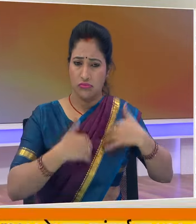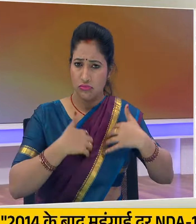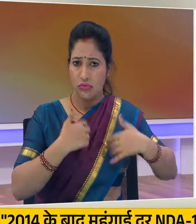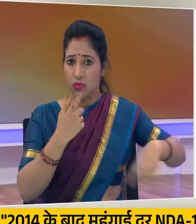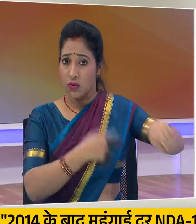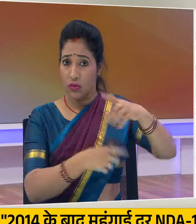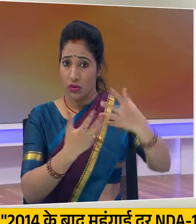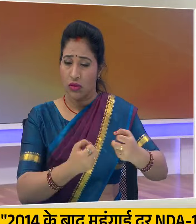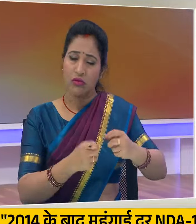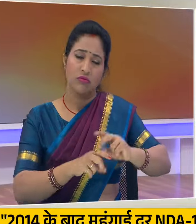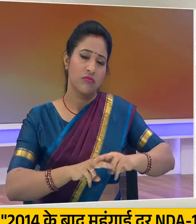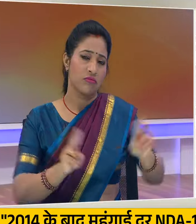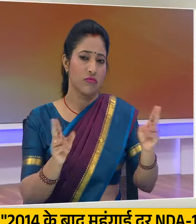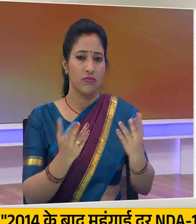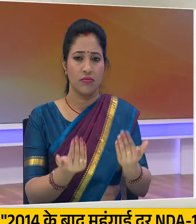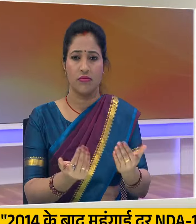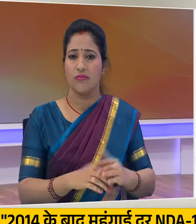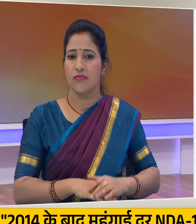people.